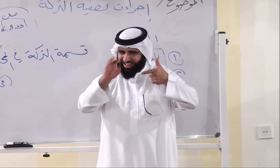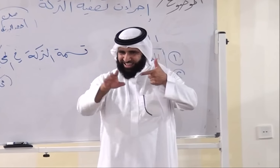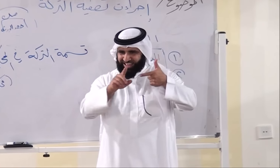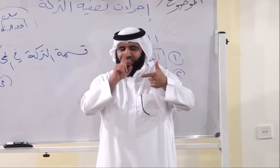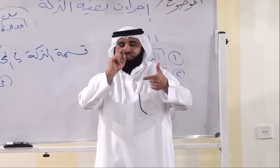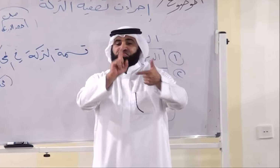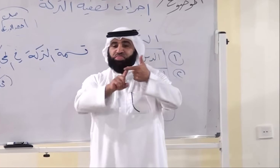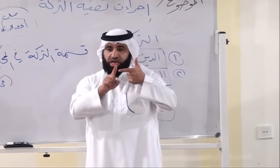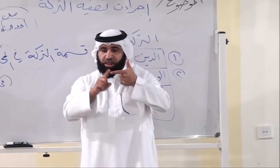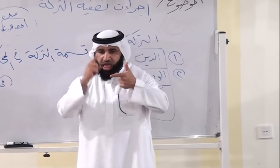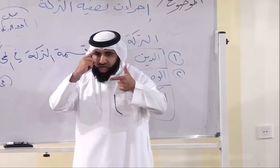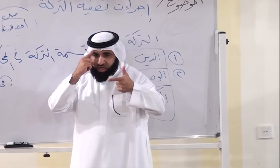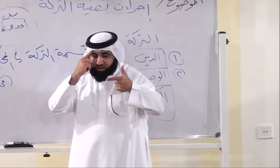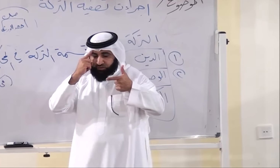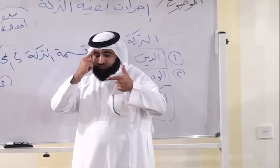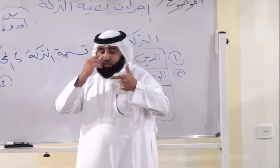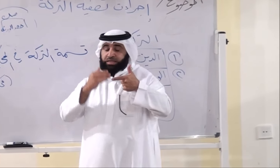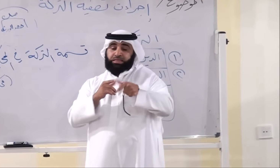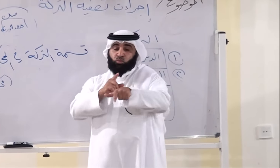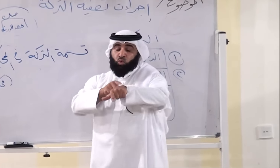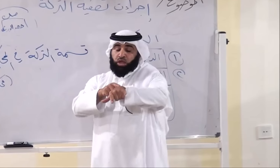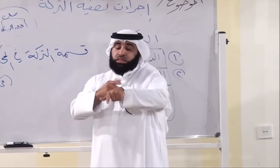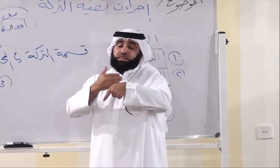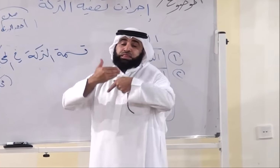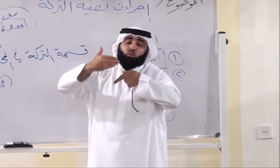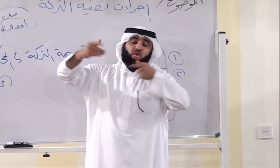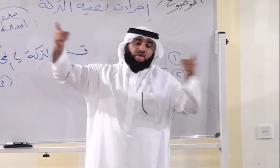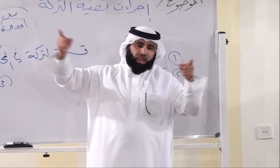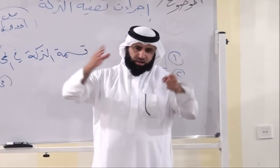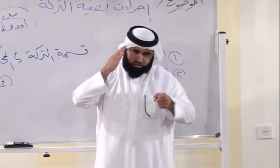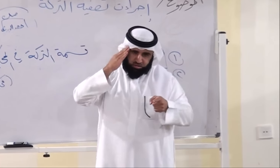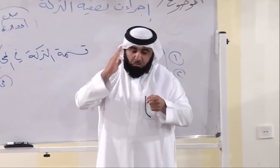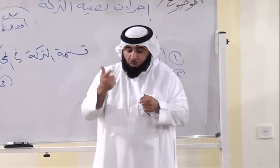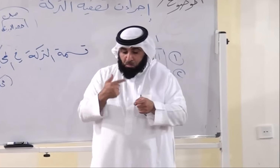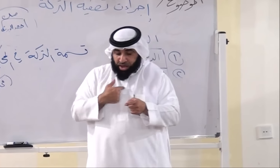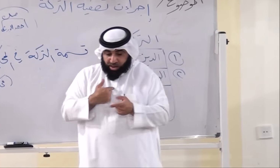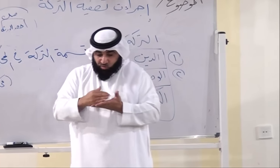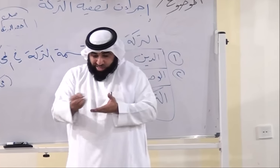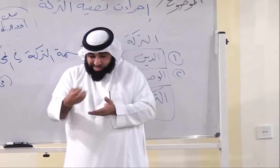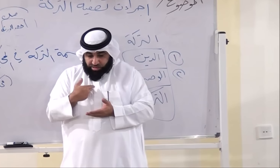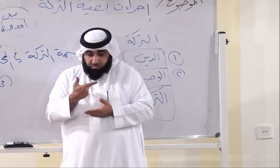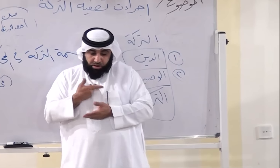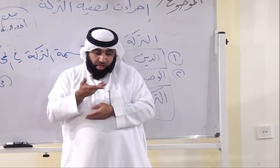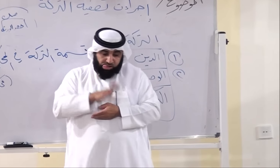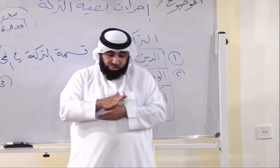يورث من بعده وهم ما بعد استلموا شيء.